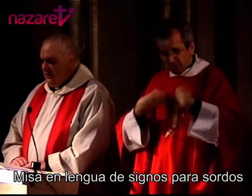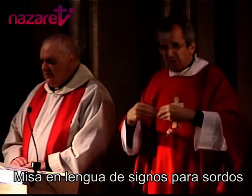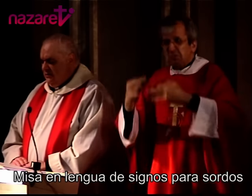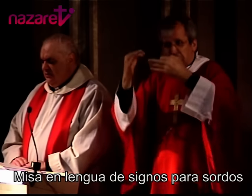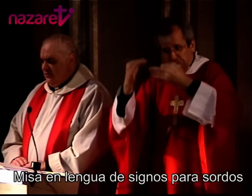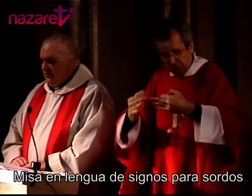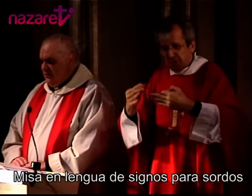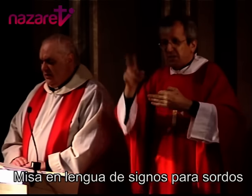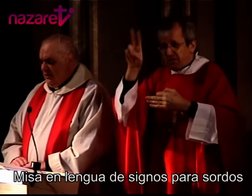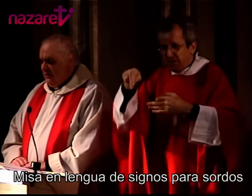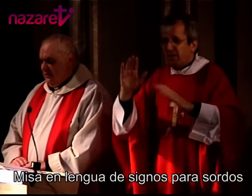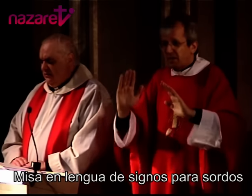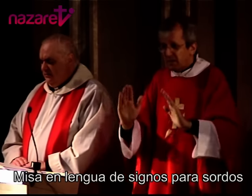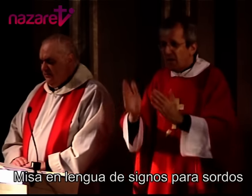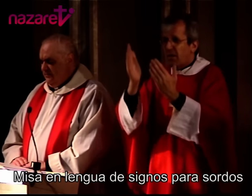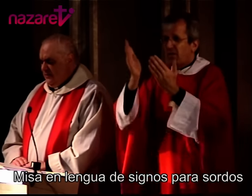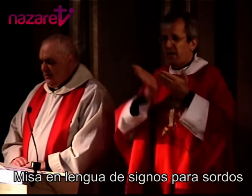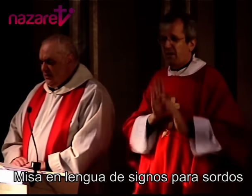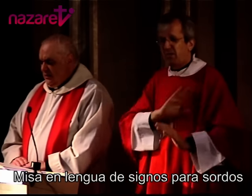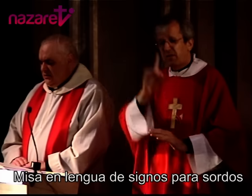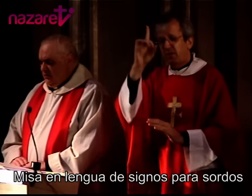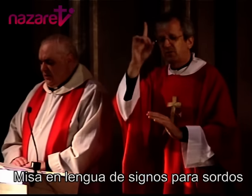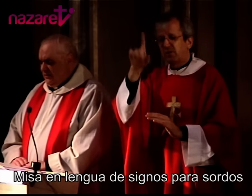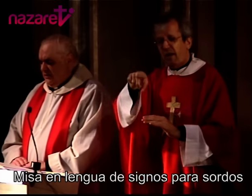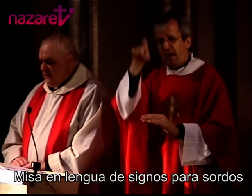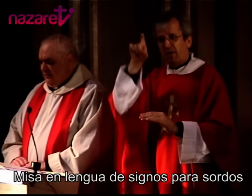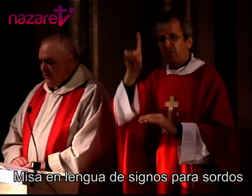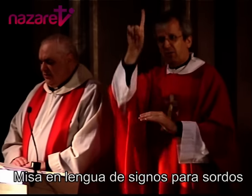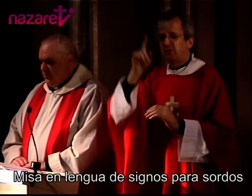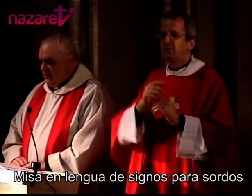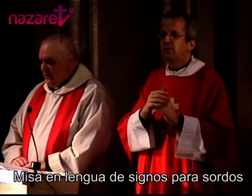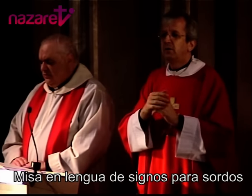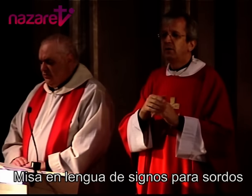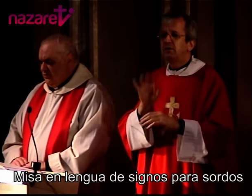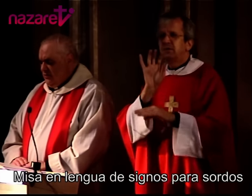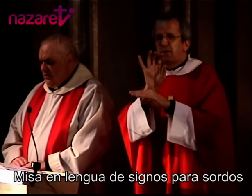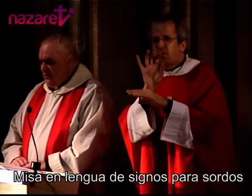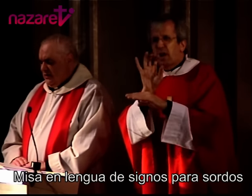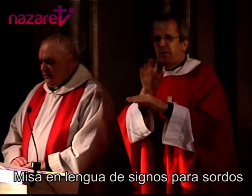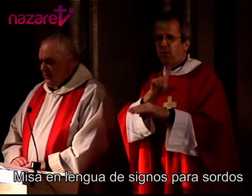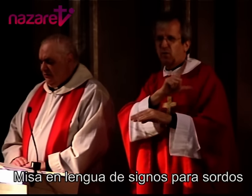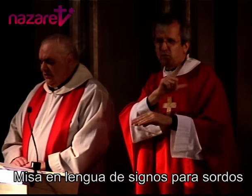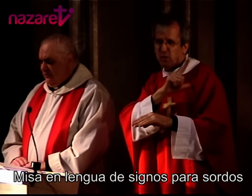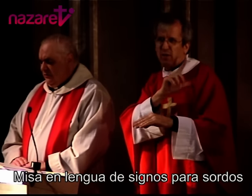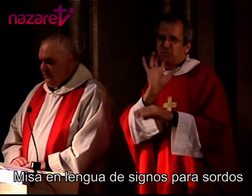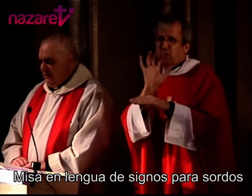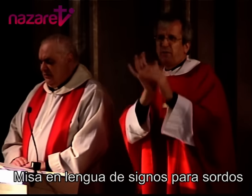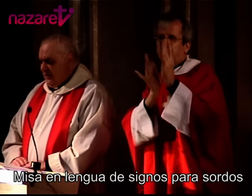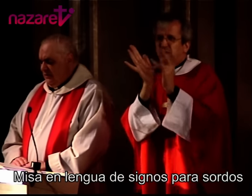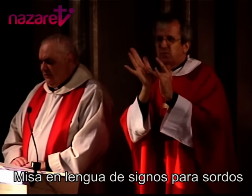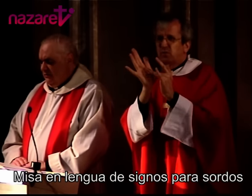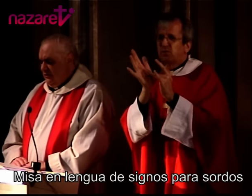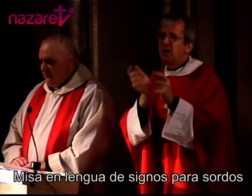el Mesías de Dios, el elegido. Se burlaban de él también los soldados, que se acercaban y le